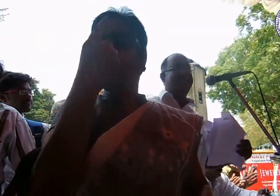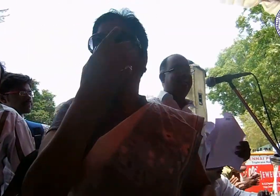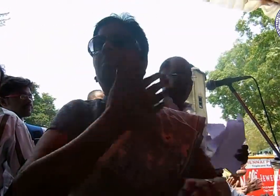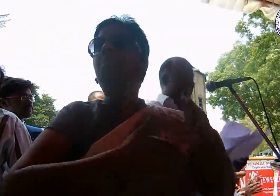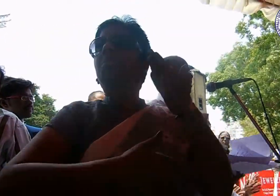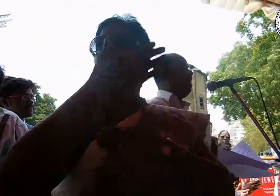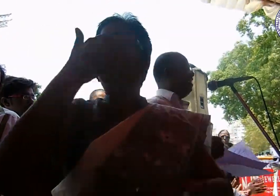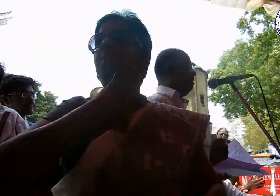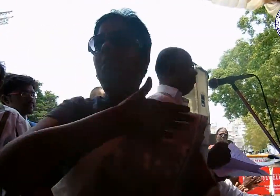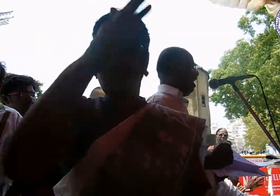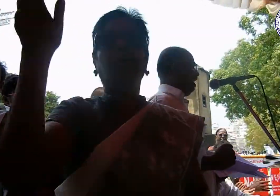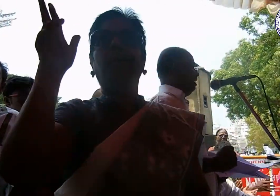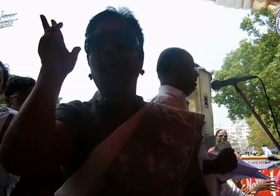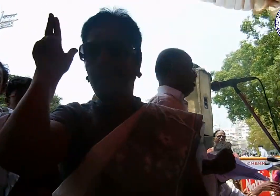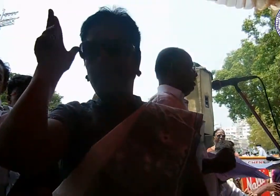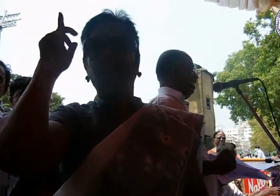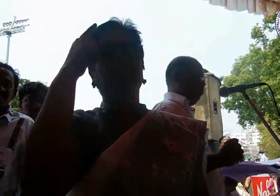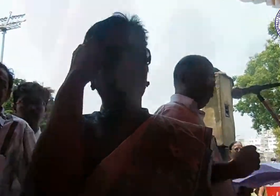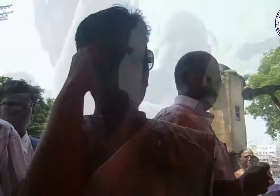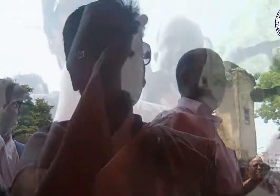மாற்றுத்திறனாளியா இழிச்சவாய் நினைப்பா? இல்ல மூட்டை தூக்க